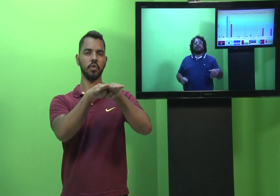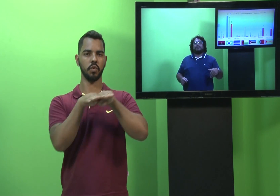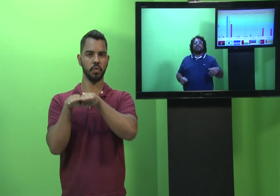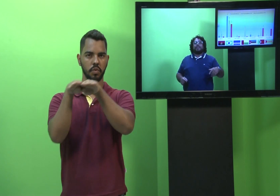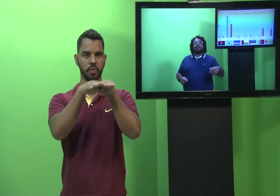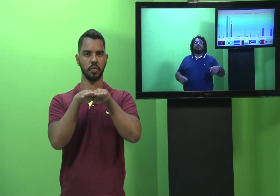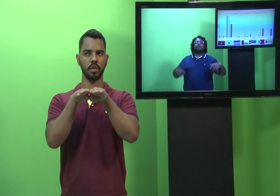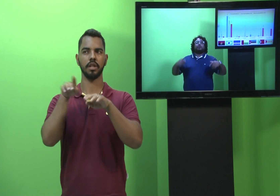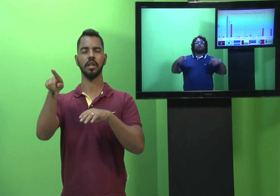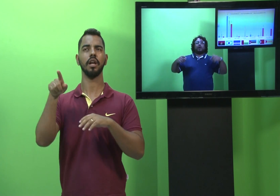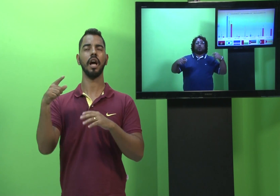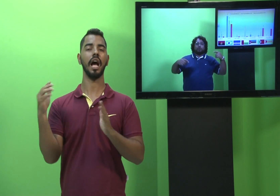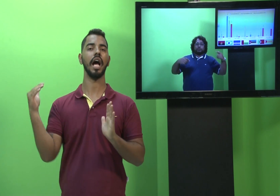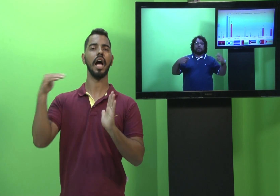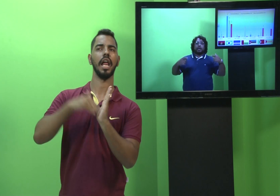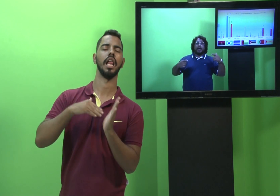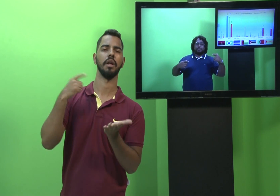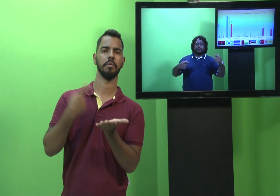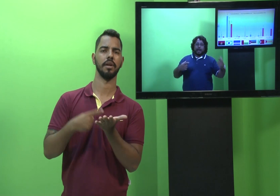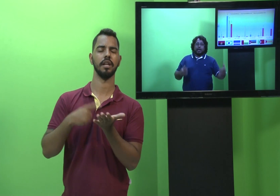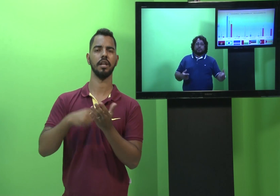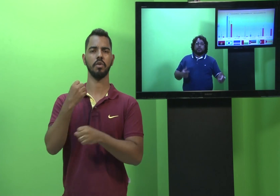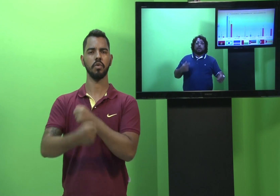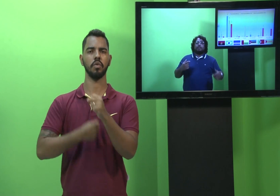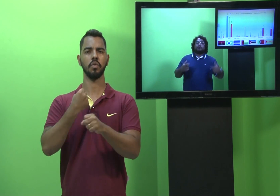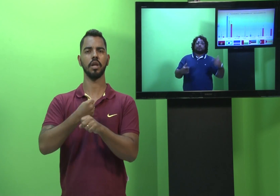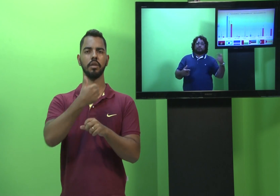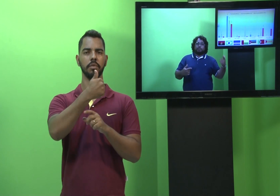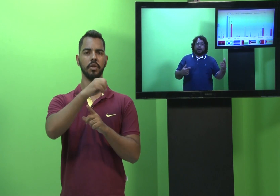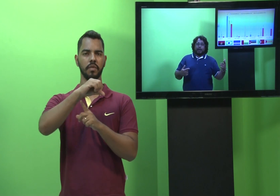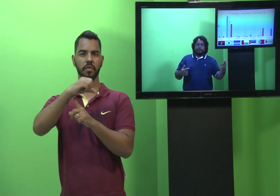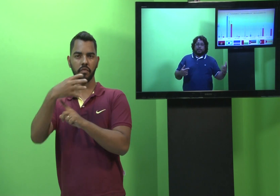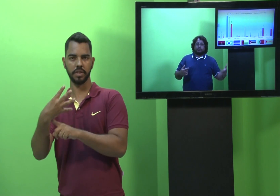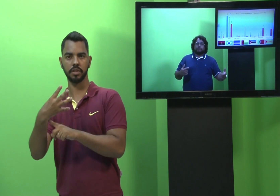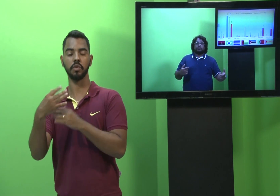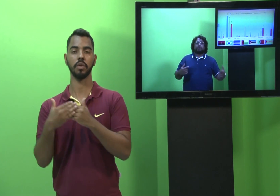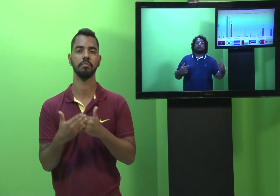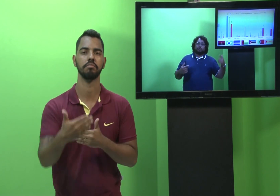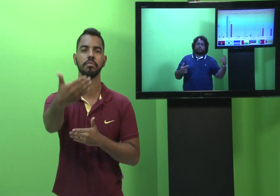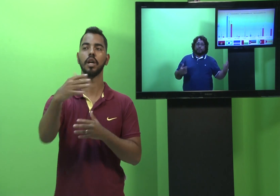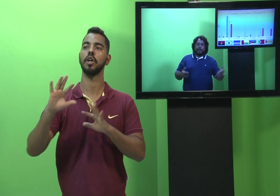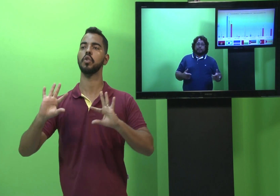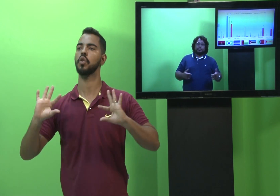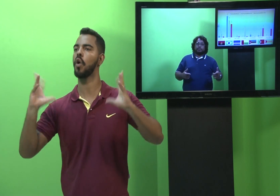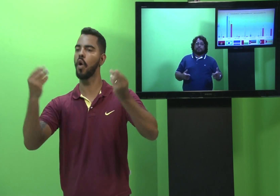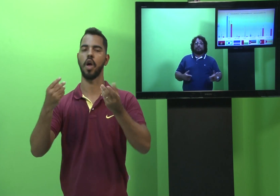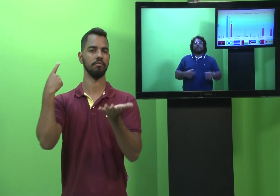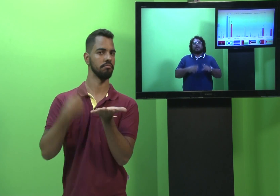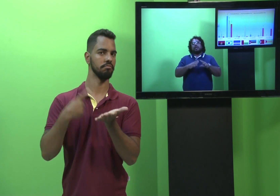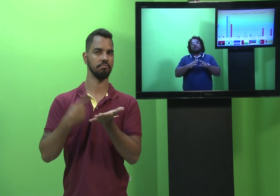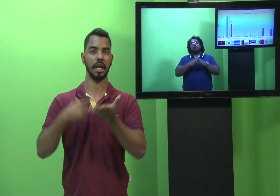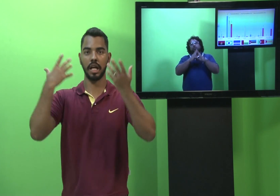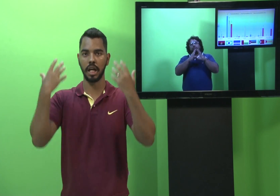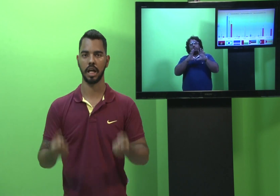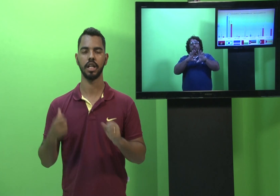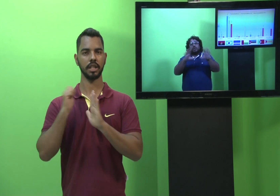unificada. Depois do acordo ser ratificado pelos parlamentos de todos os países, e com tudo